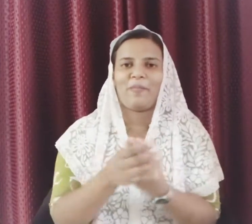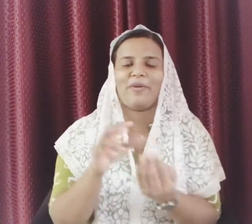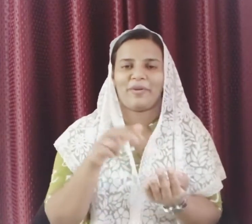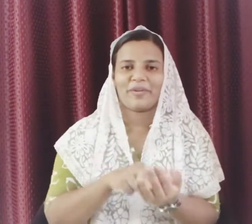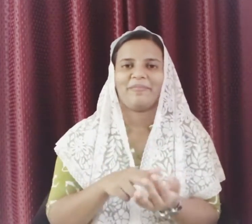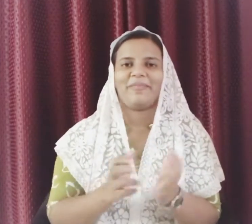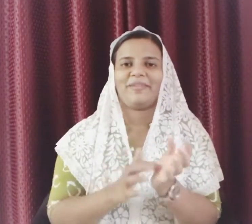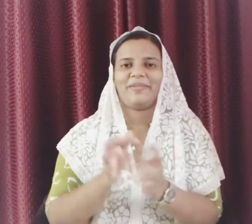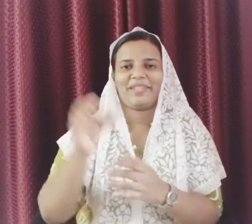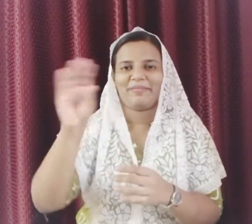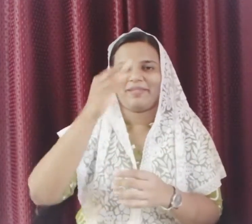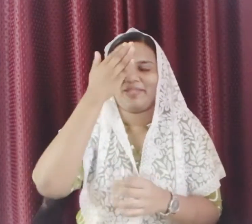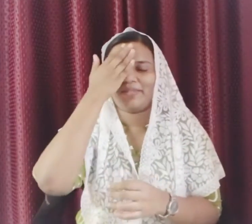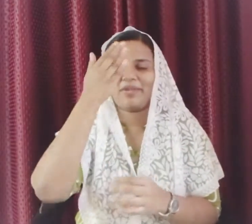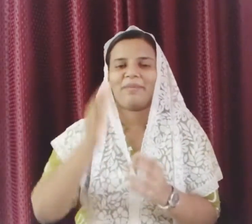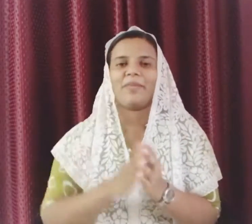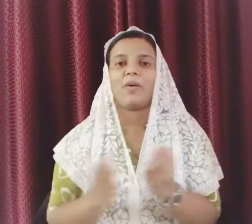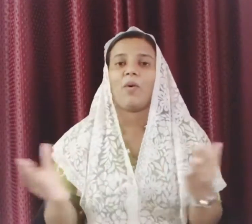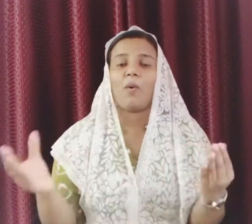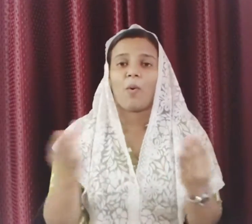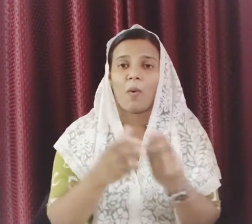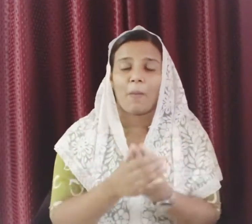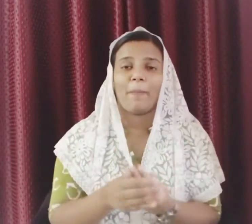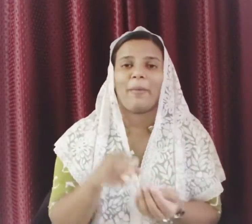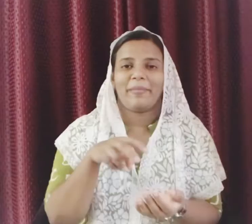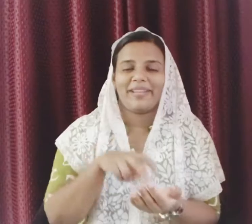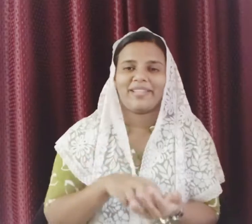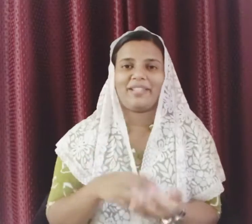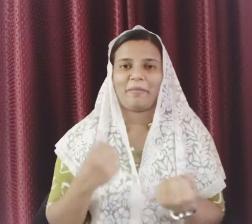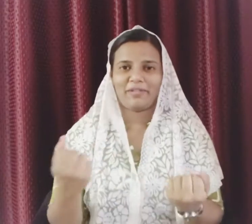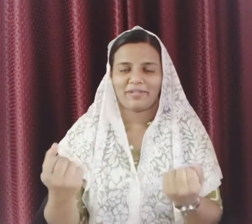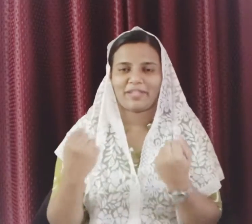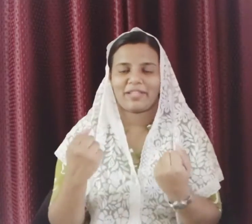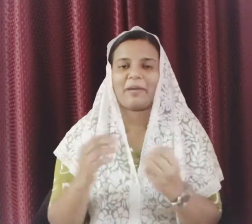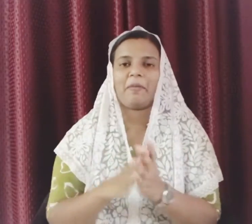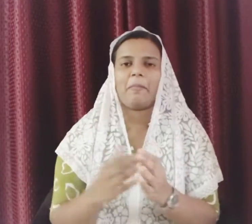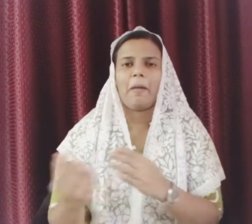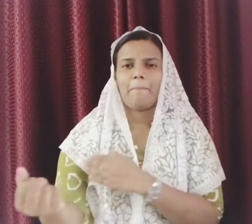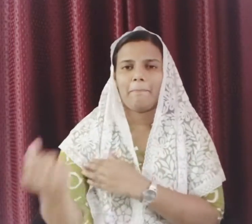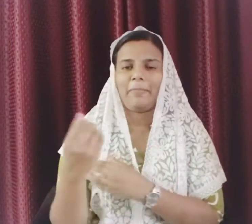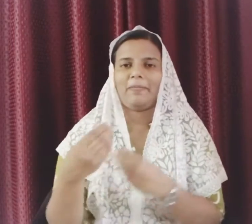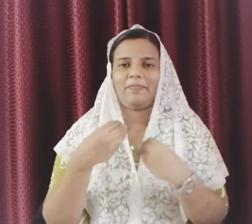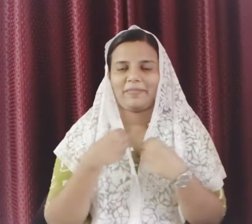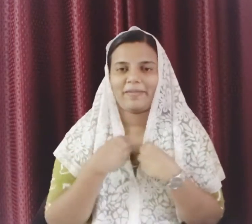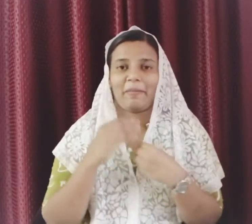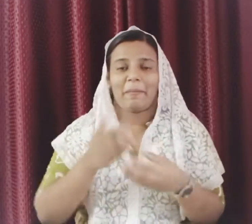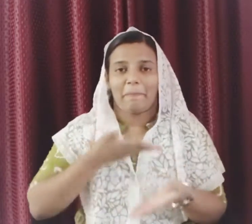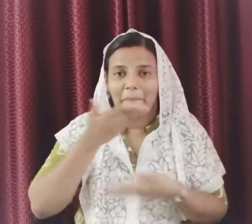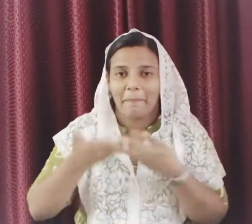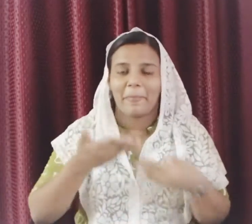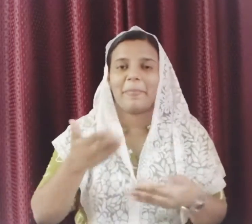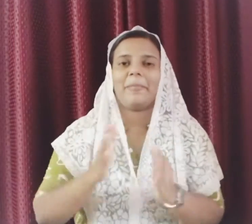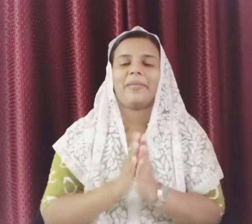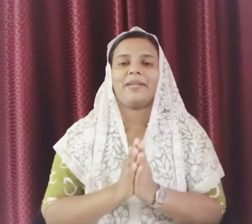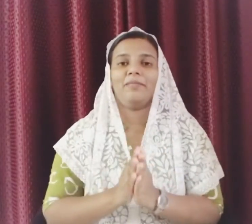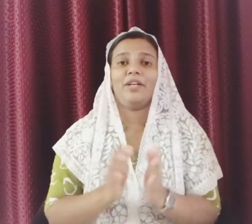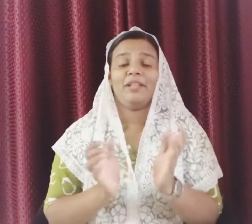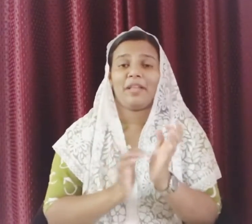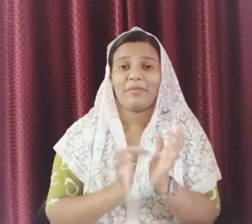സ്തോത്രം പറഞ്ഞാണ്. അപ്പോൾ നമ്മുടെ കൂടെ ഇരുന്ന് നമ്മളെ നടത്തുവാൻ, നമ്മളെ ശക്തീകരിക്കുവാൻ, നമ്മളെ ബലപ്പെടുത്തുവാൻ, നമുക്ക് ഉപദേശം തരുവാൻ, അവൻ